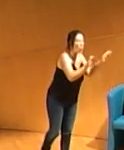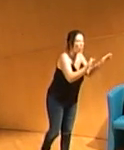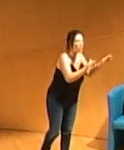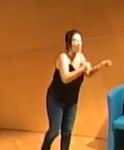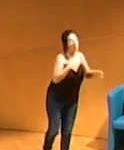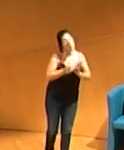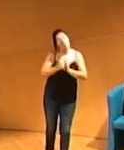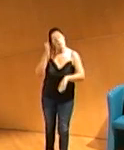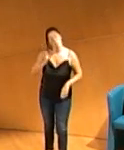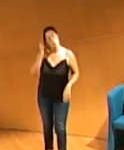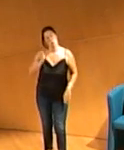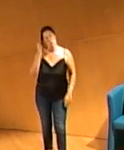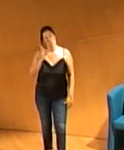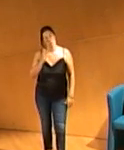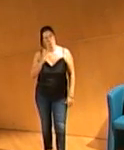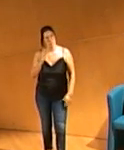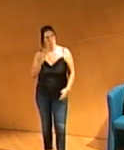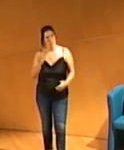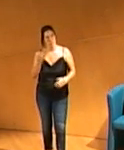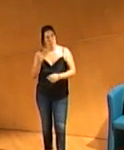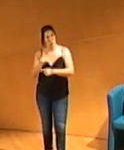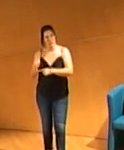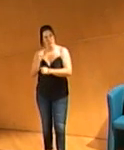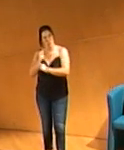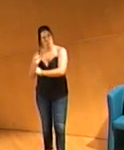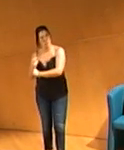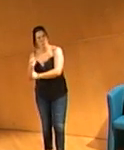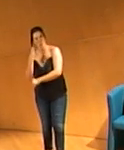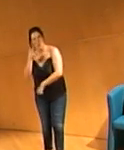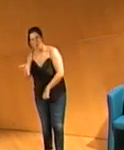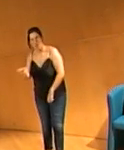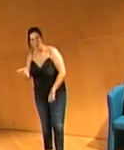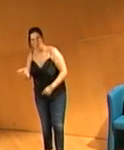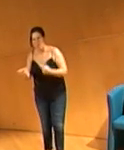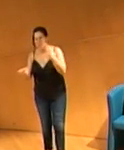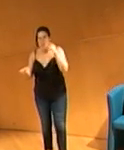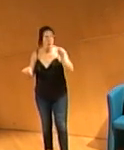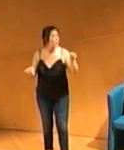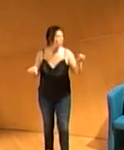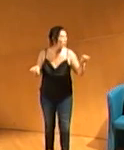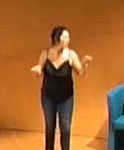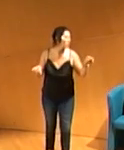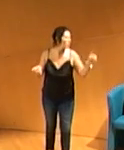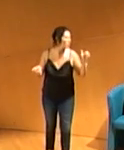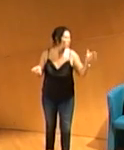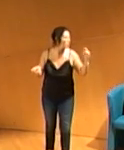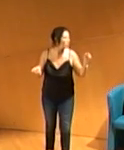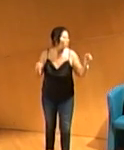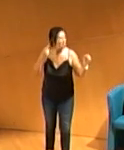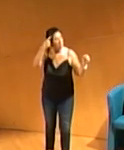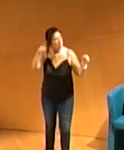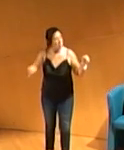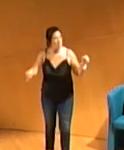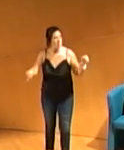je regardais mes autres enfants avec un regard plein ? C'est-à-dire, je me branche sur lui, mon enfant qui n'a pas de